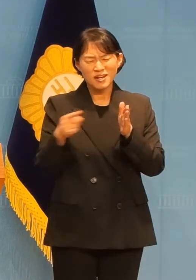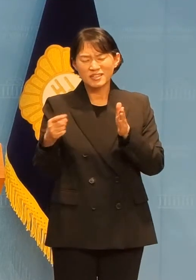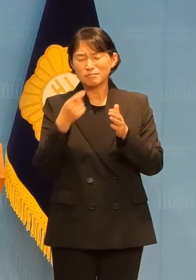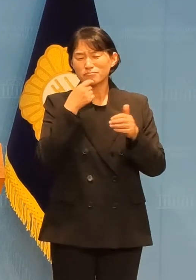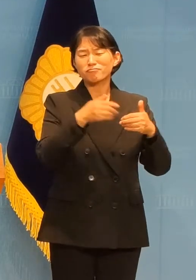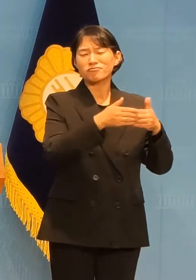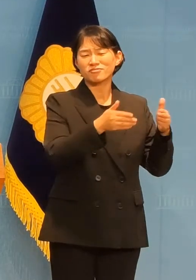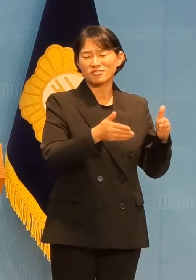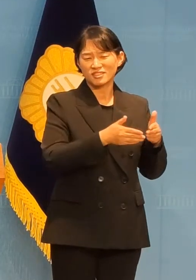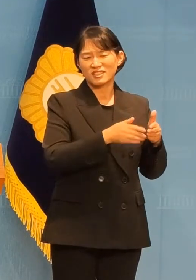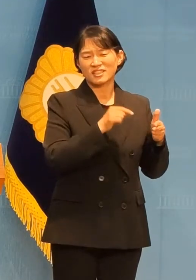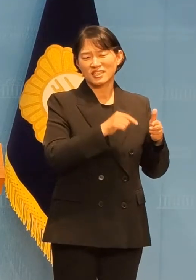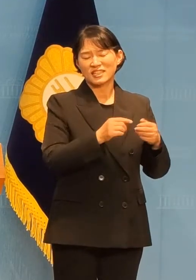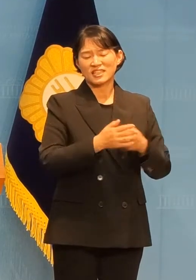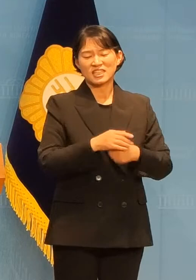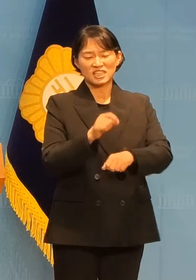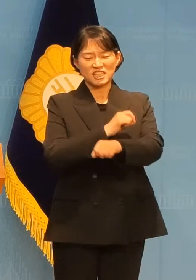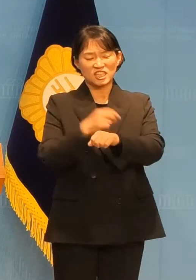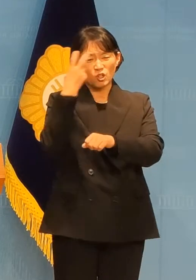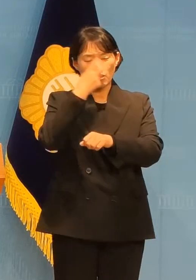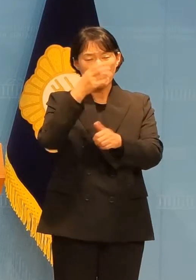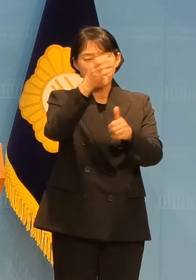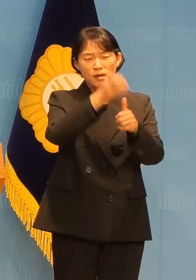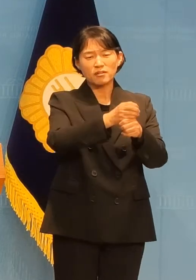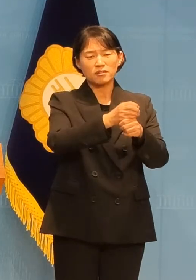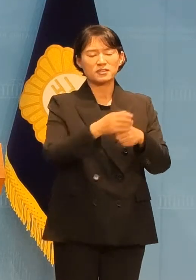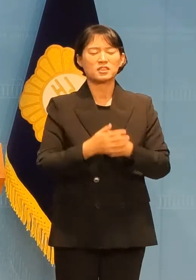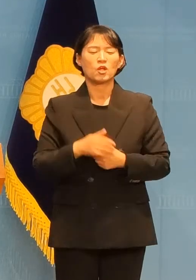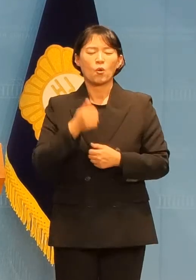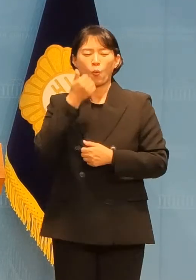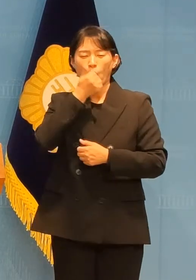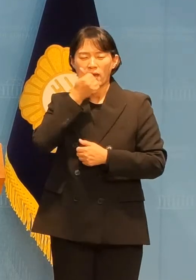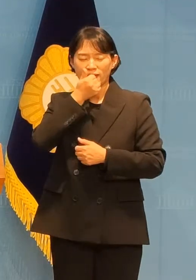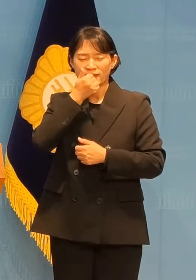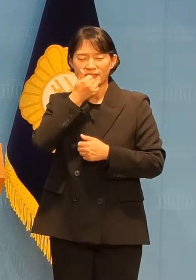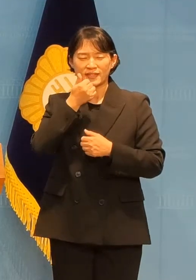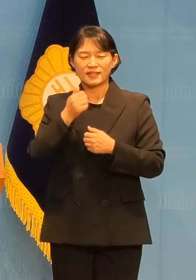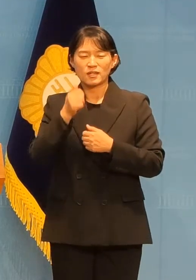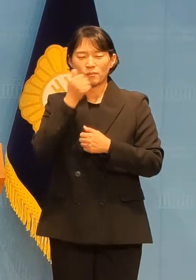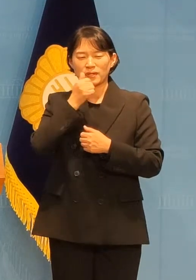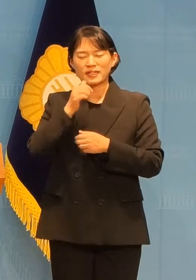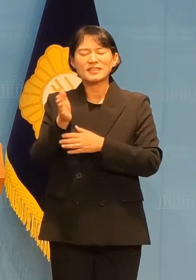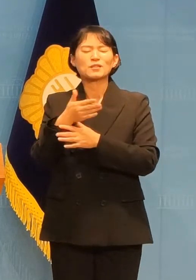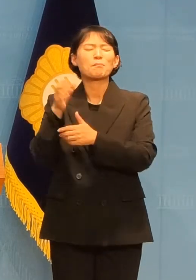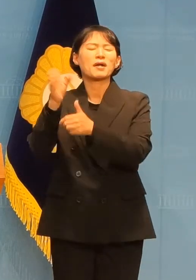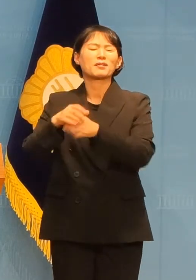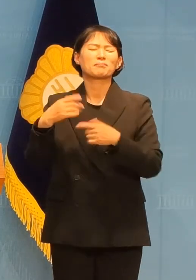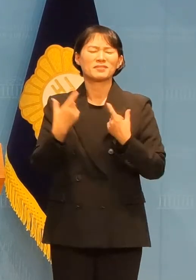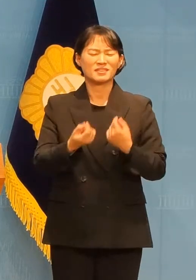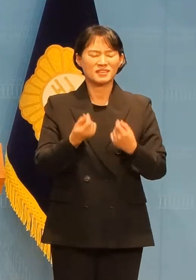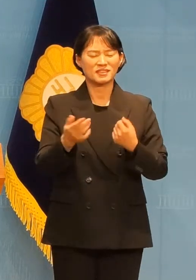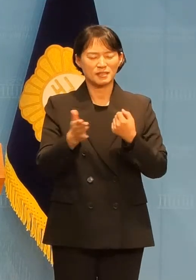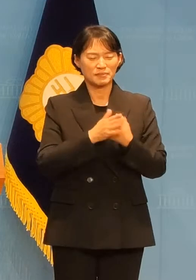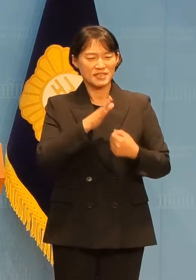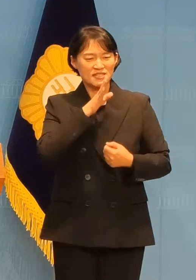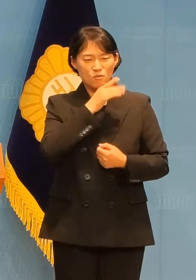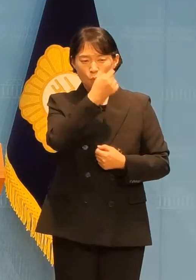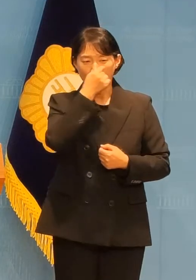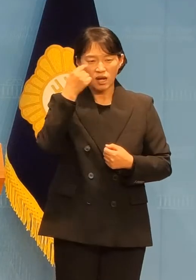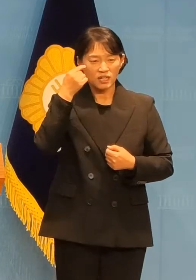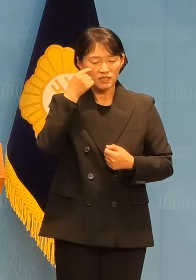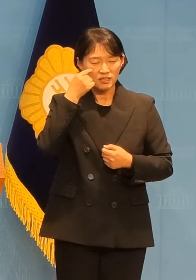민주당의 특검의 키를 맡기는 것은 고양이에게 생선을 맡기는 격이며 이는